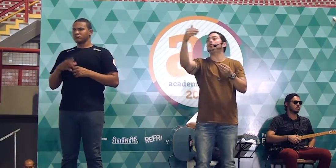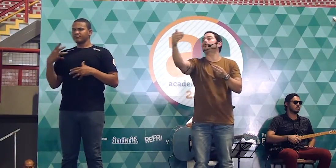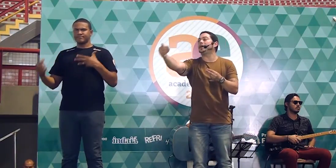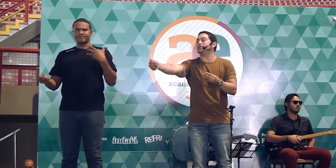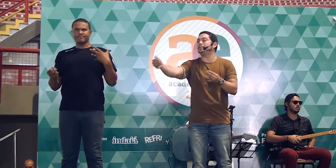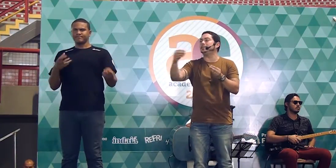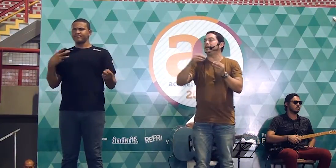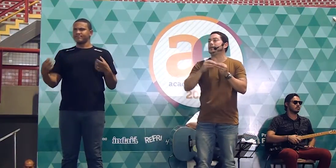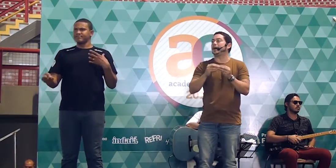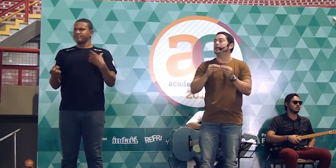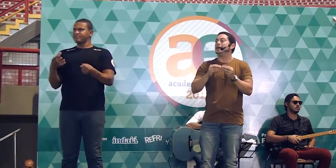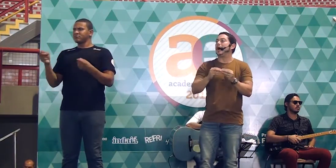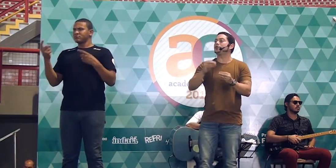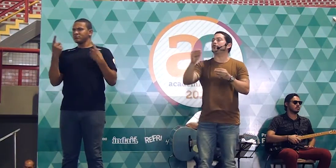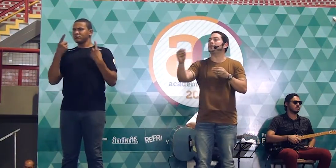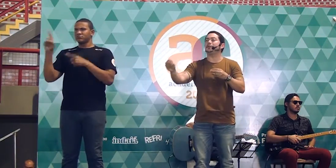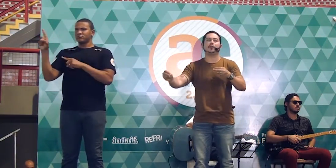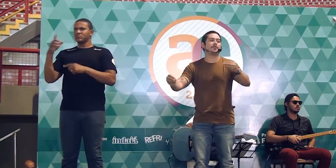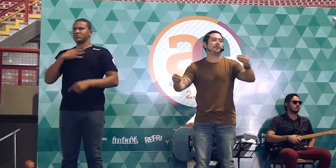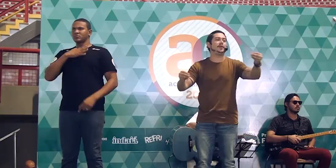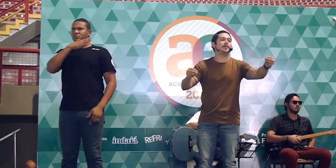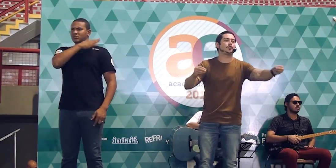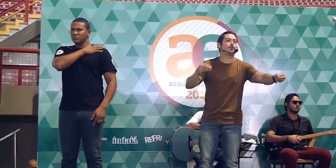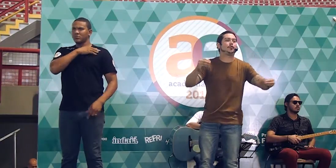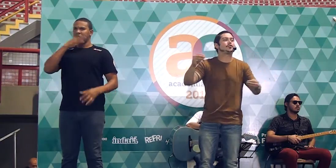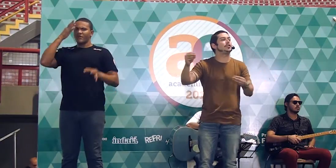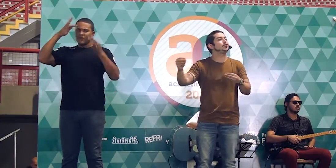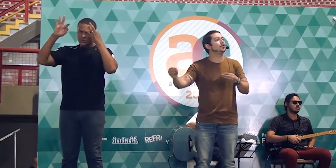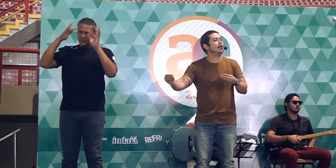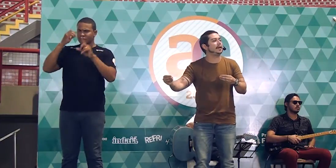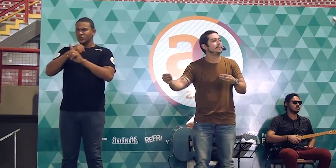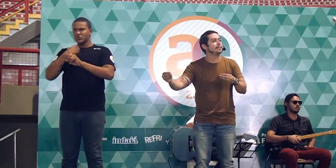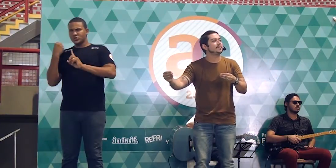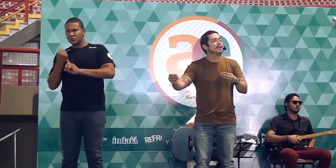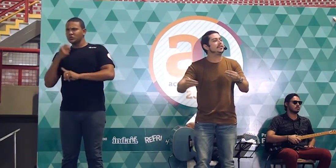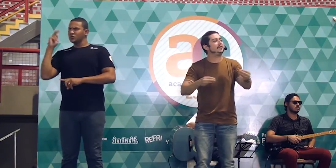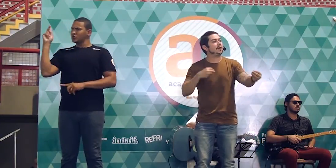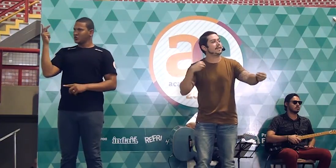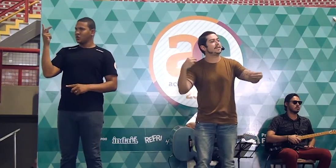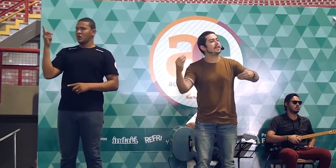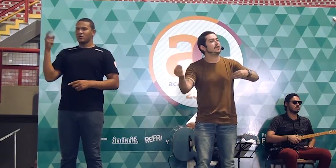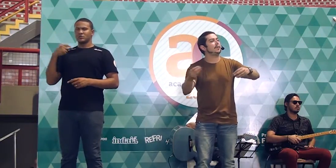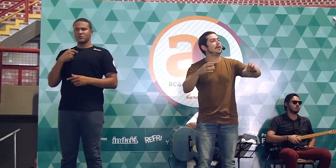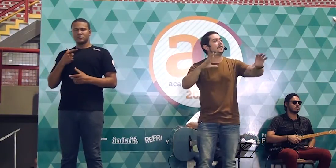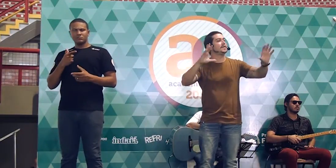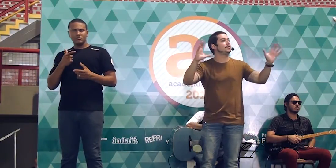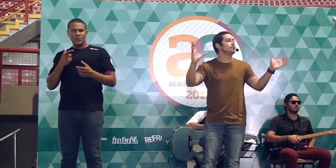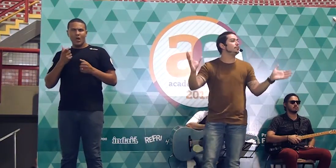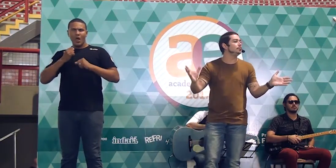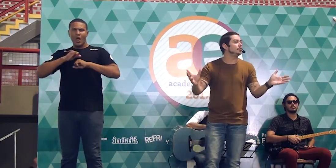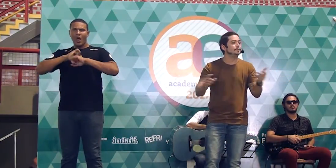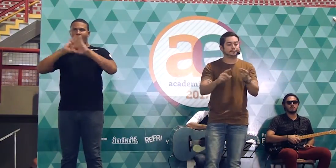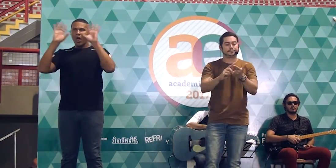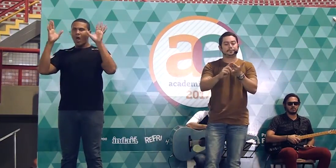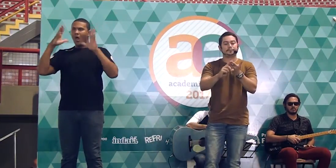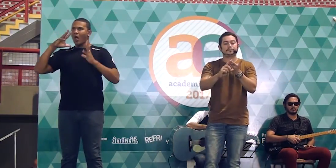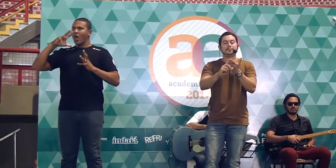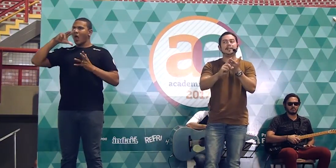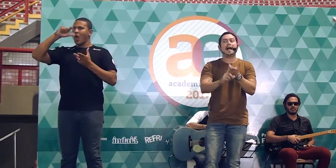movimento contra o regime militar. Ao estudar filosofia, sociologia, história, tiveram acesso a uma nova visão de